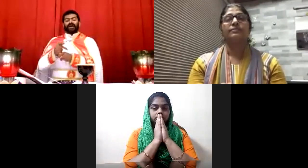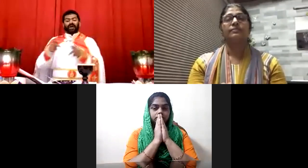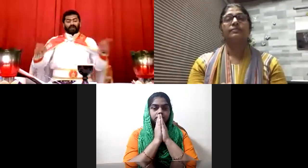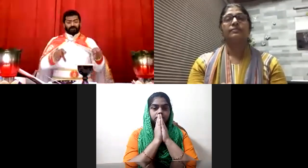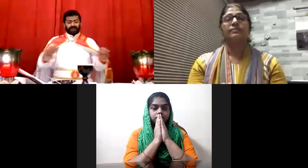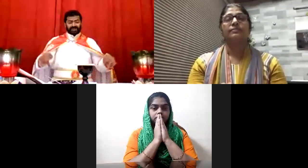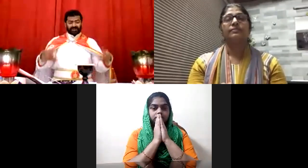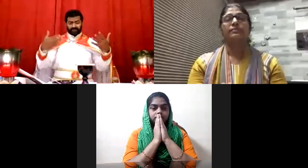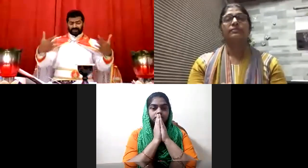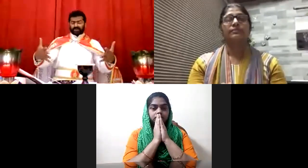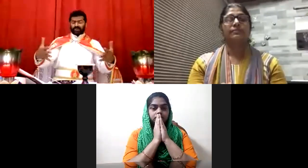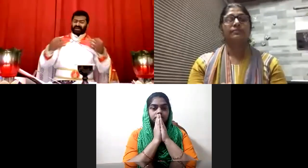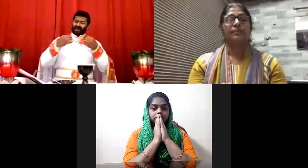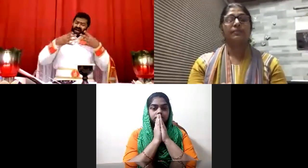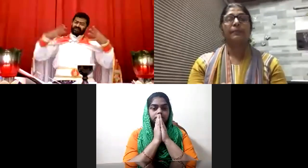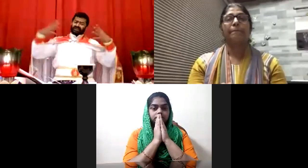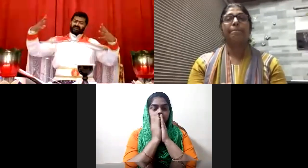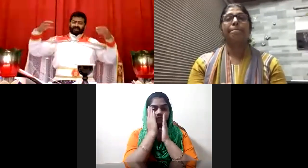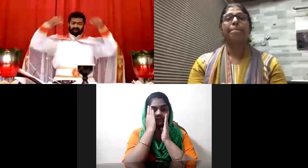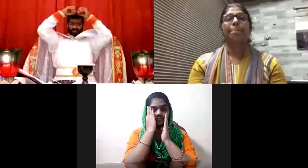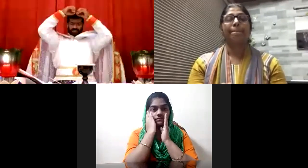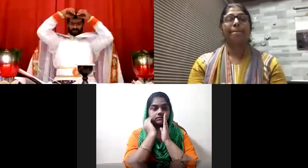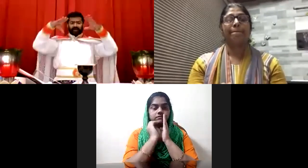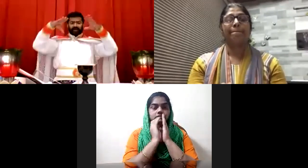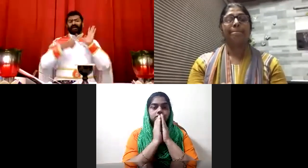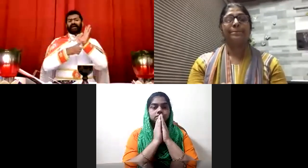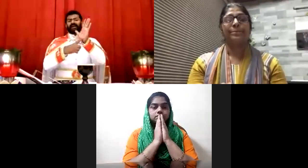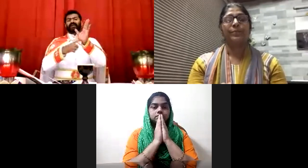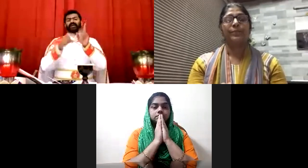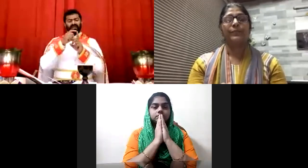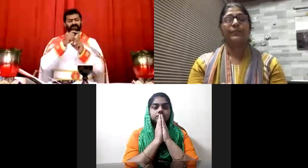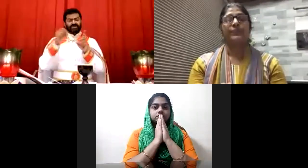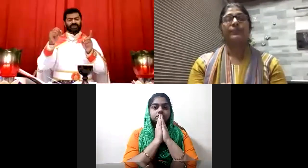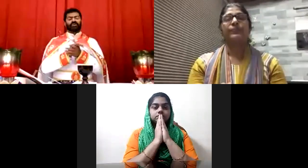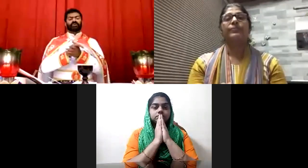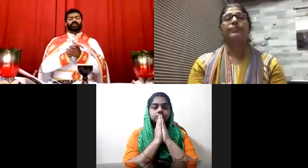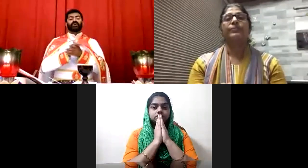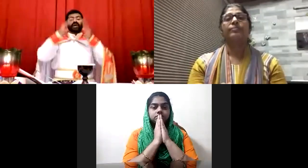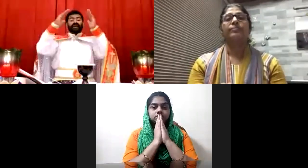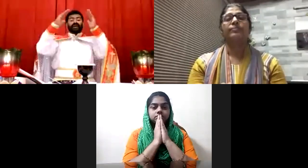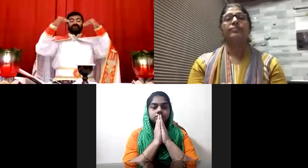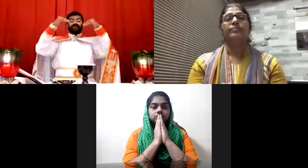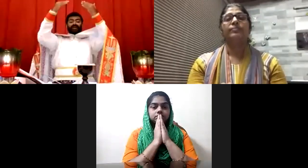സൃഷ്ടിക്കുകയും മനുഷ്യവംശത്തോട് അളവറ്റ കൃപ കാണിക്കുകയും ചെയ്തു.